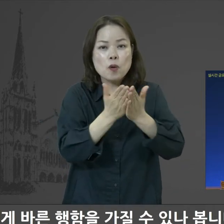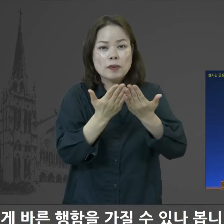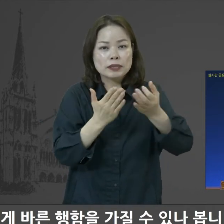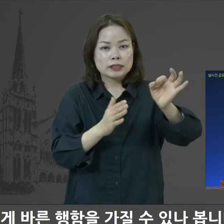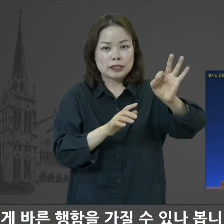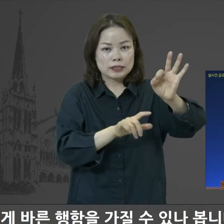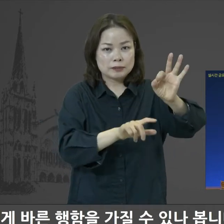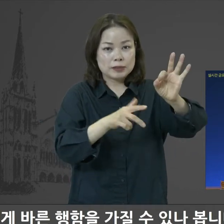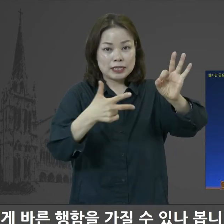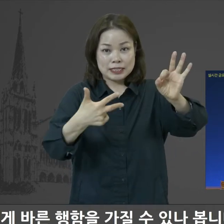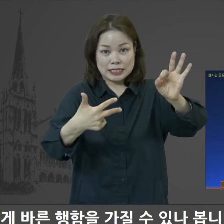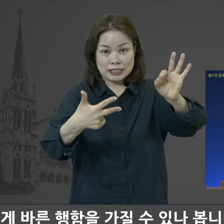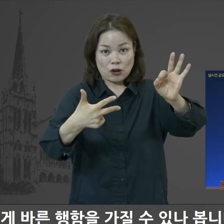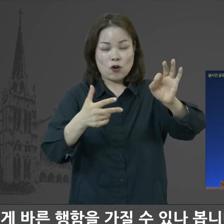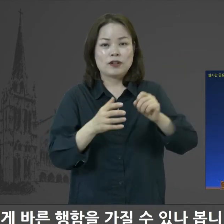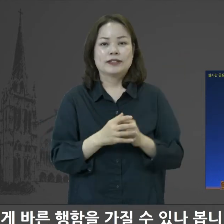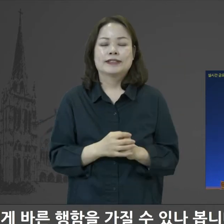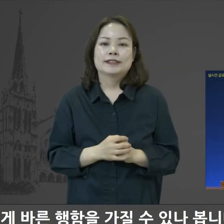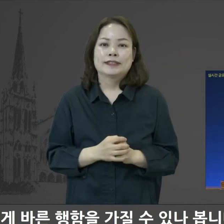7절